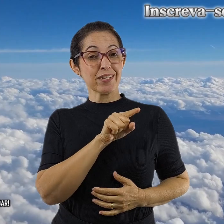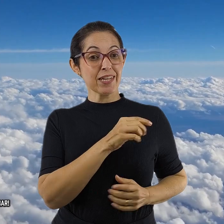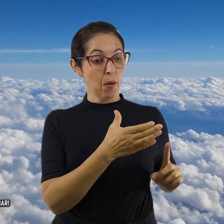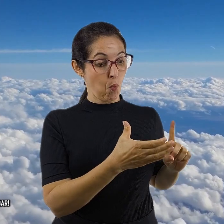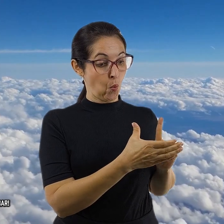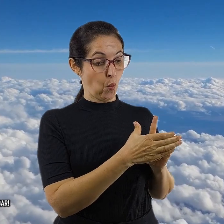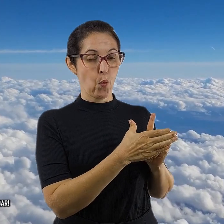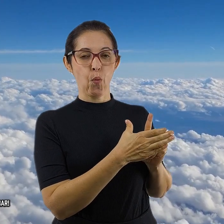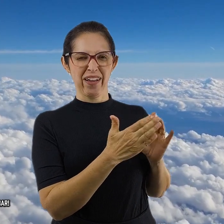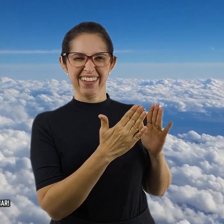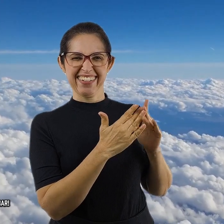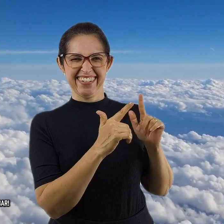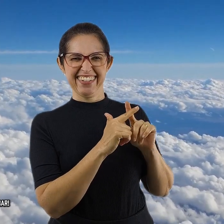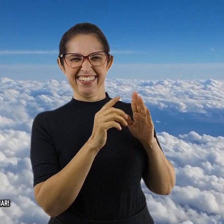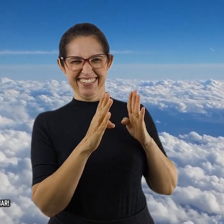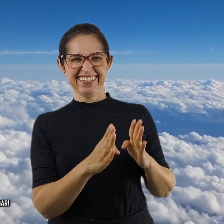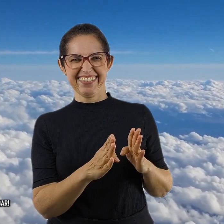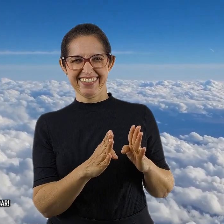igreja.